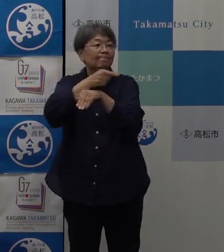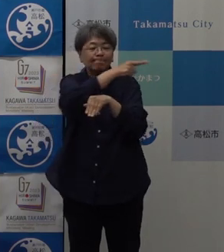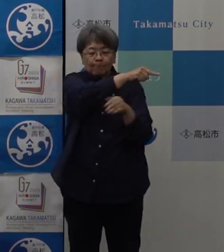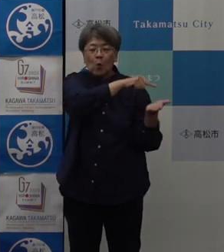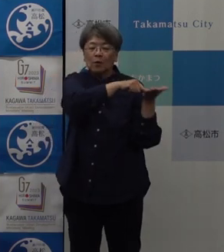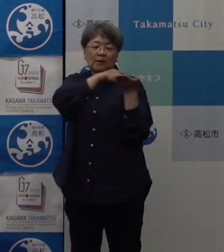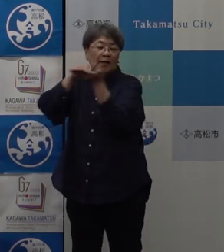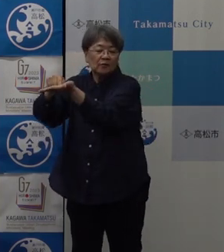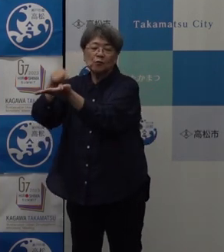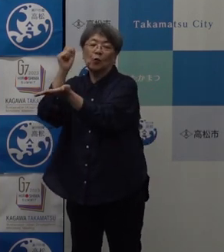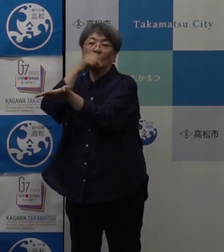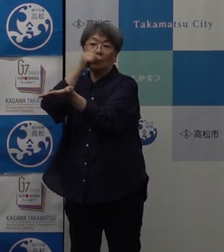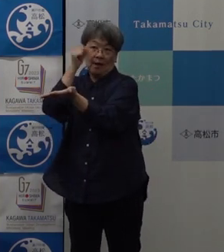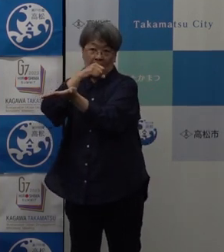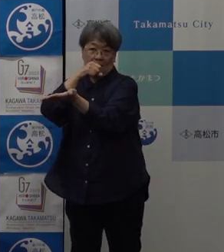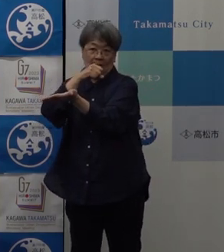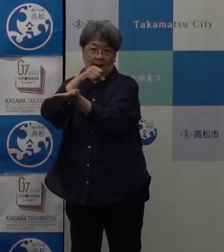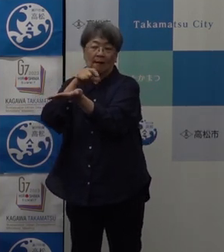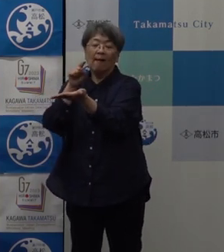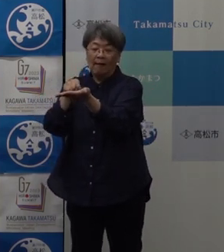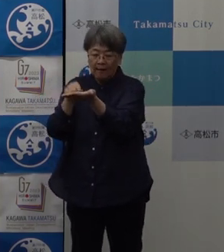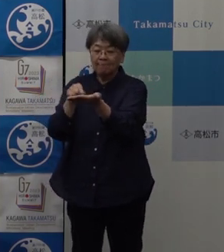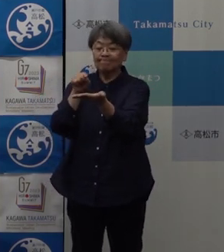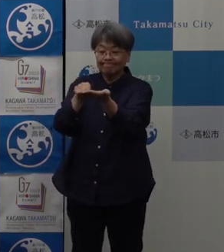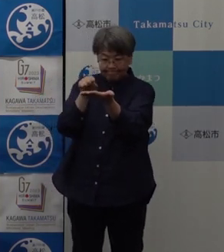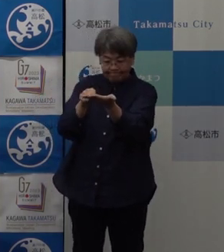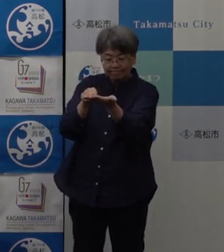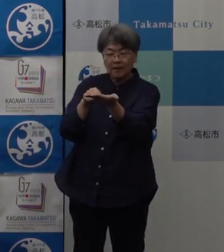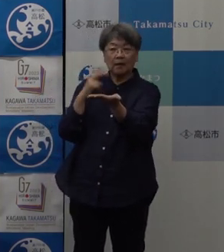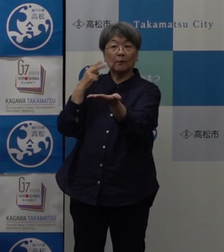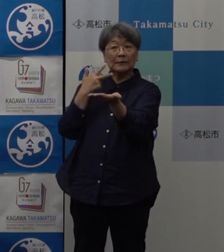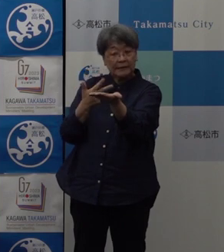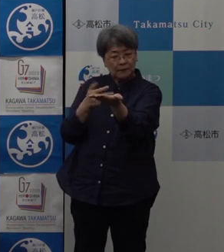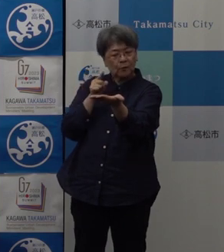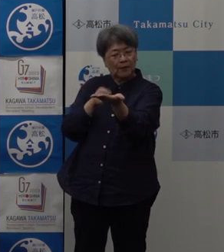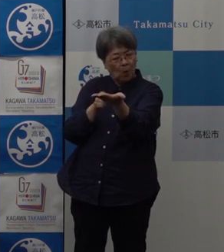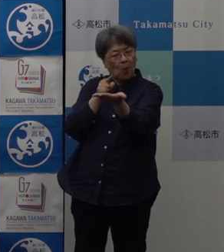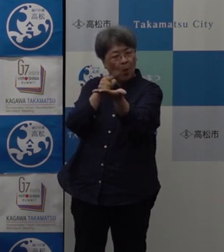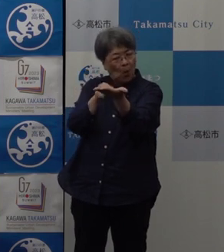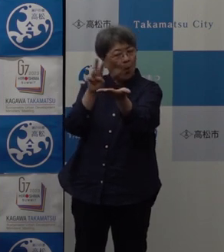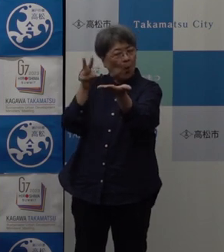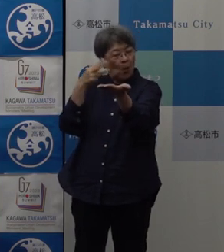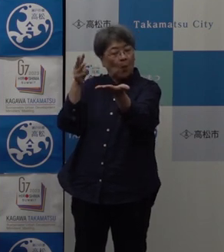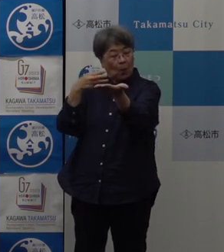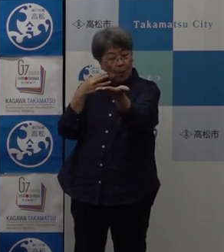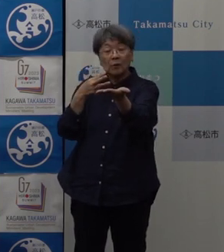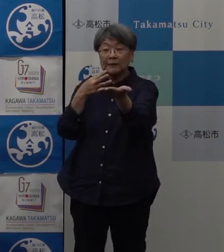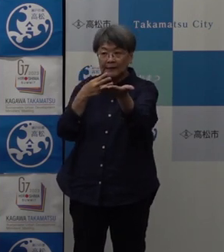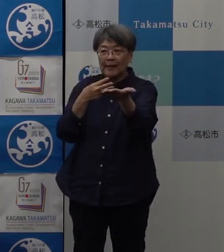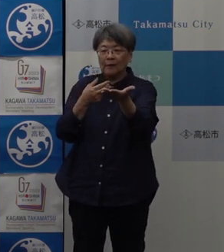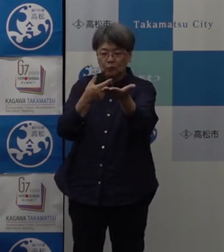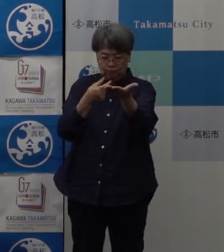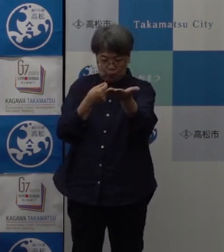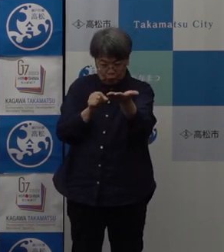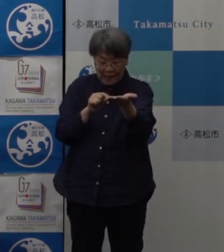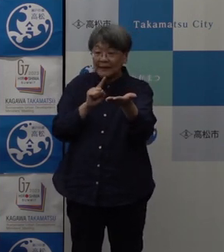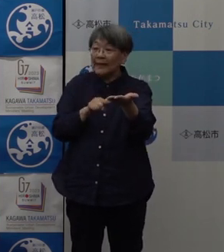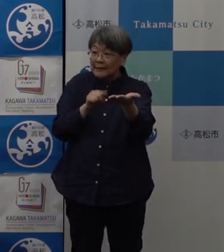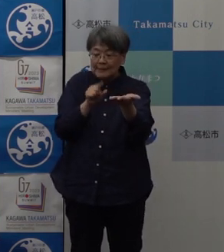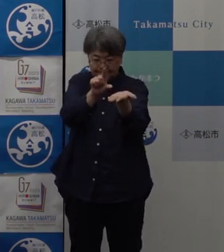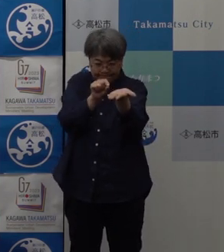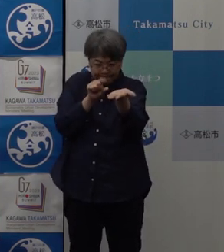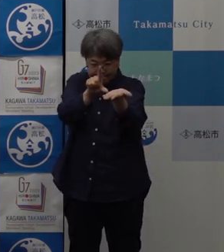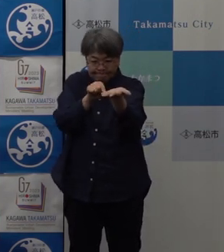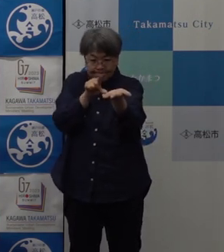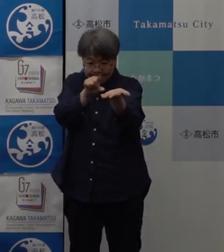ので、まあ、そういうのに基づいて高松としても、具体的な施策として都市問題に